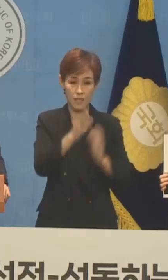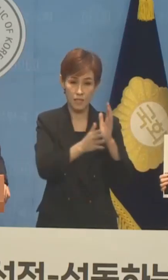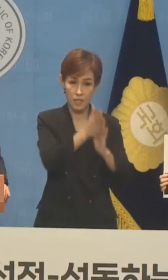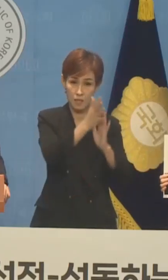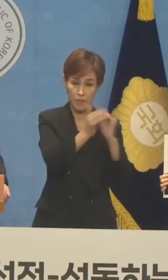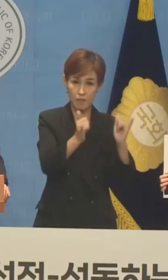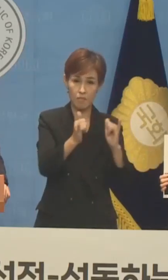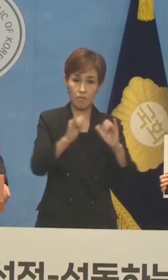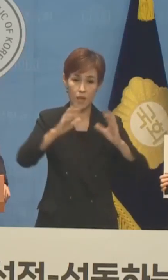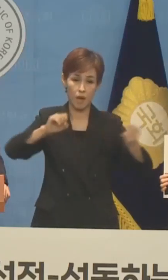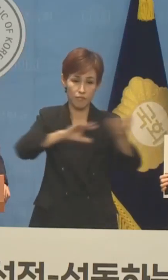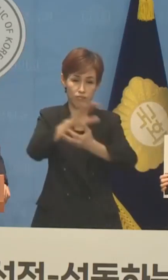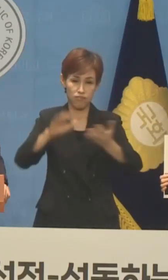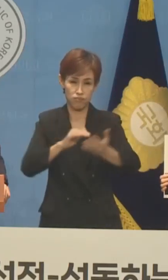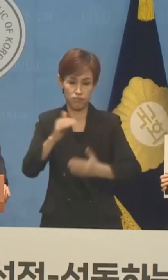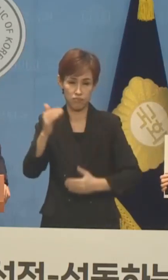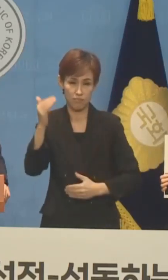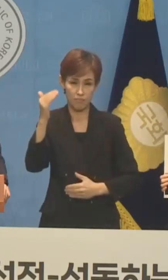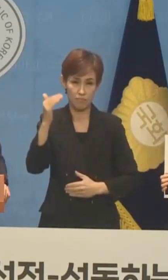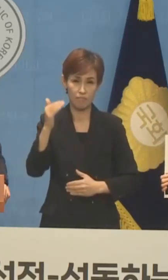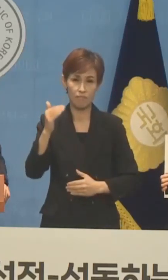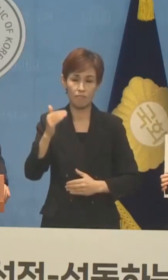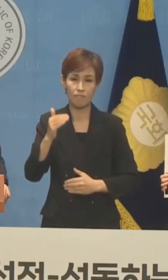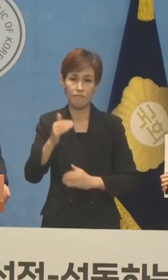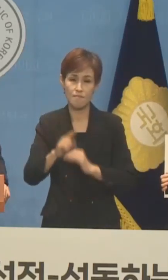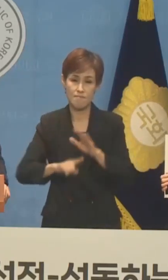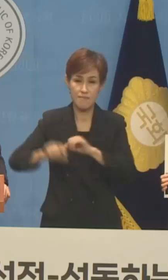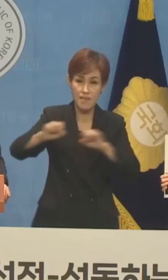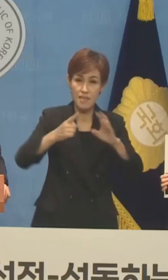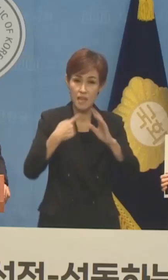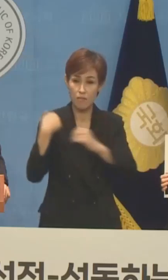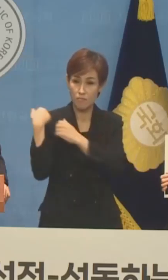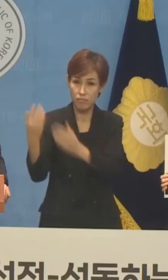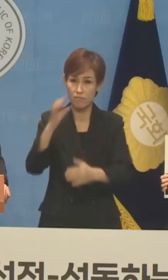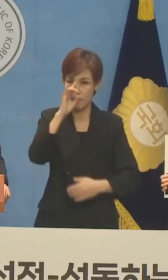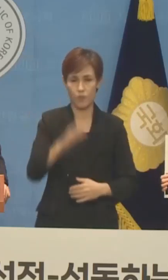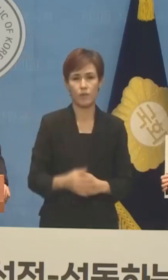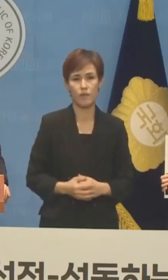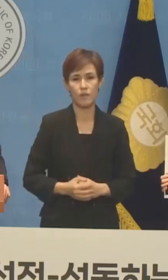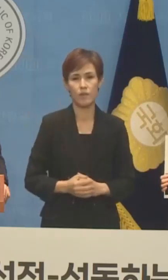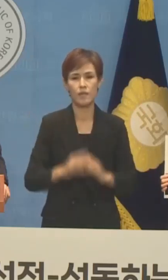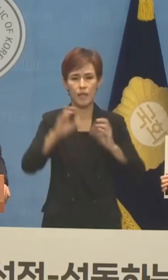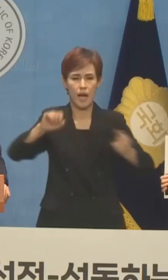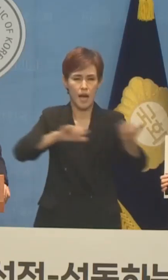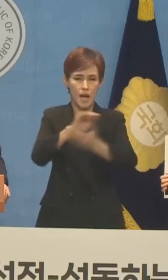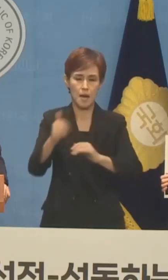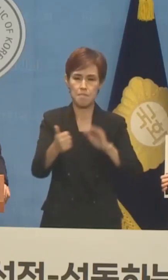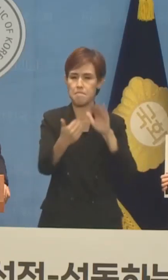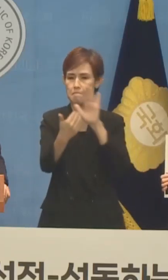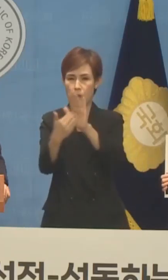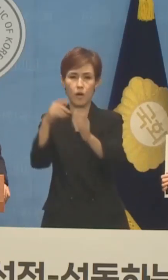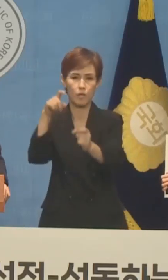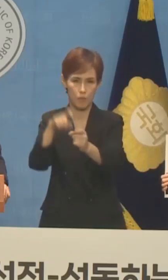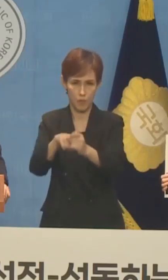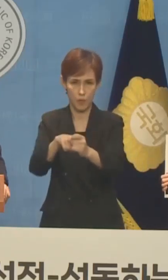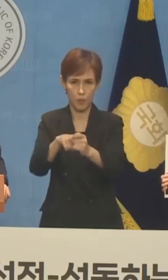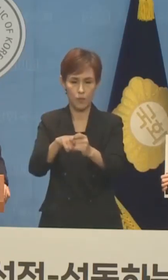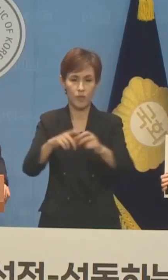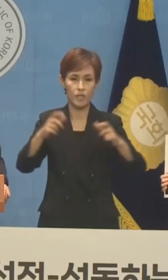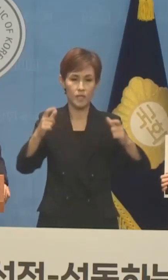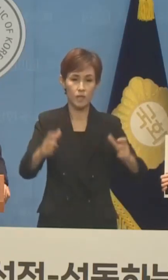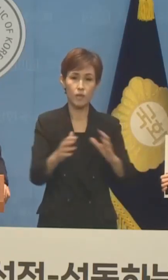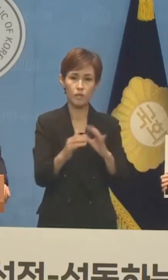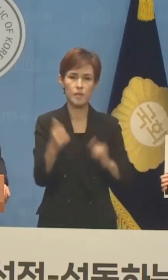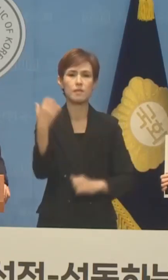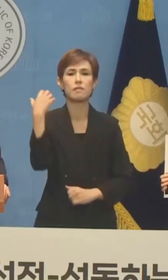차마 눈뜨고 볼 수 없기 때문에 그리고 현재 진행 중인 내란을 막고자 그리고 마지막으로 지역